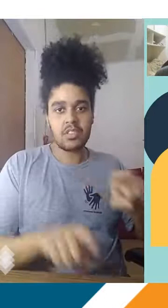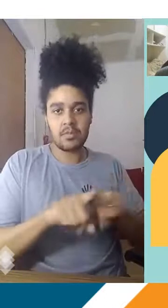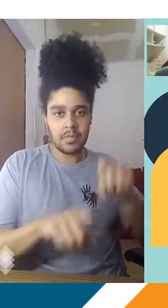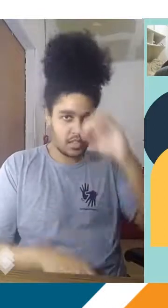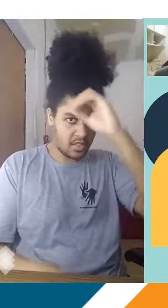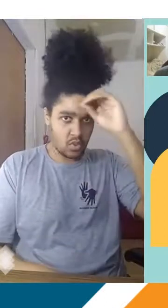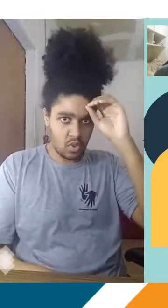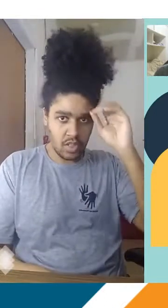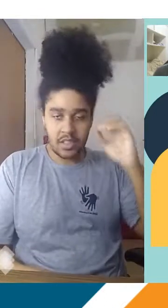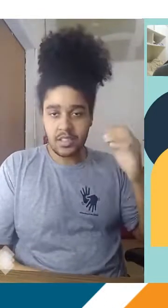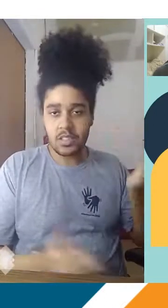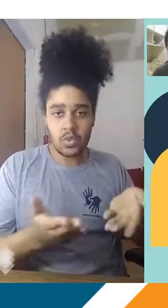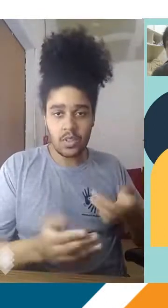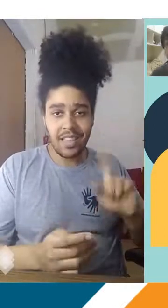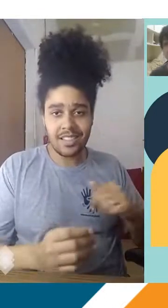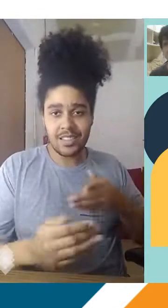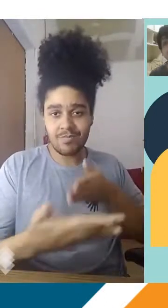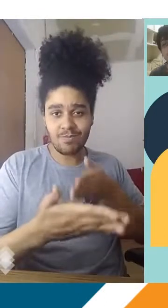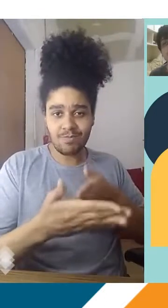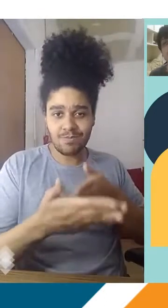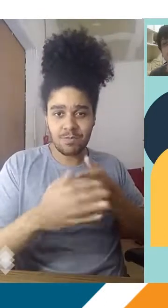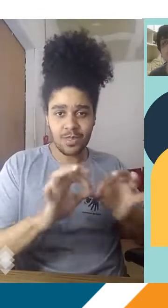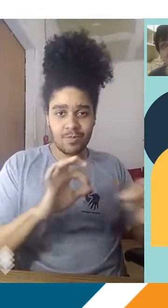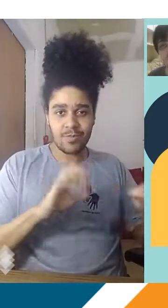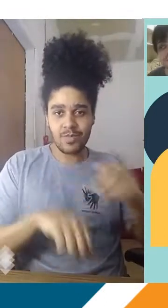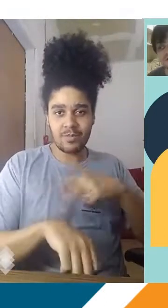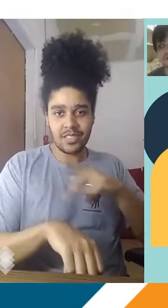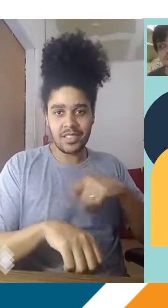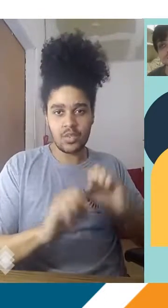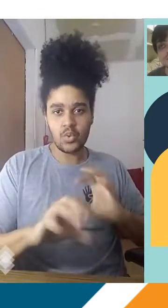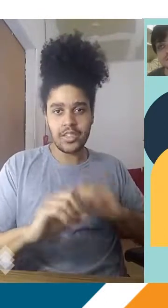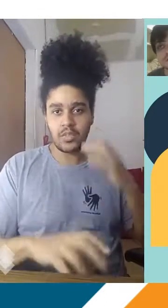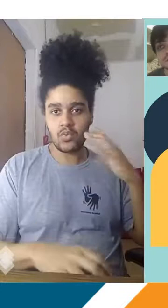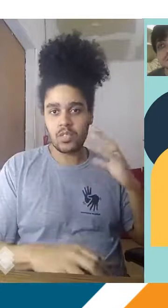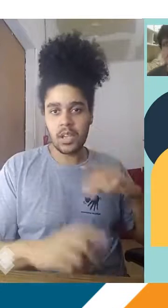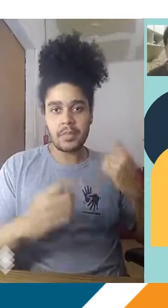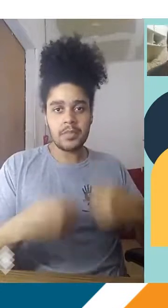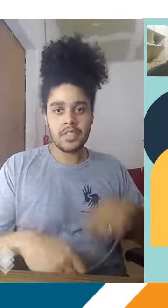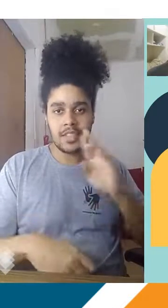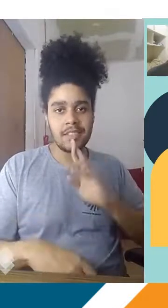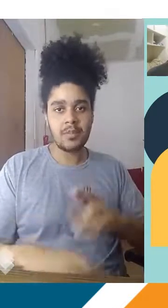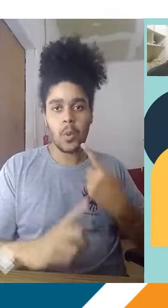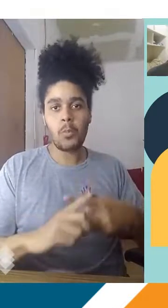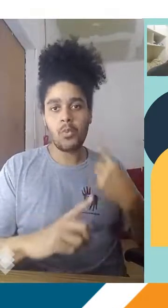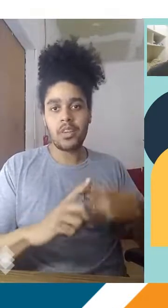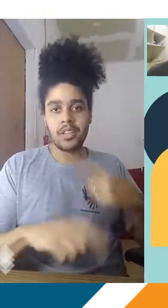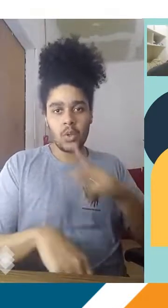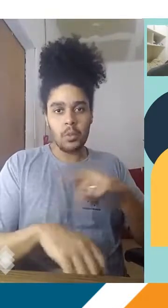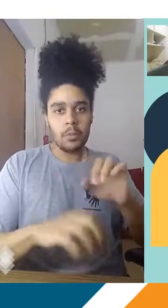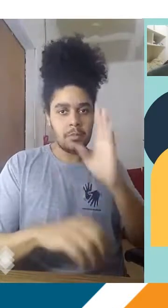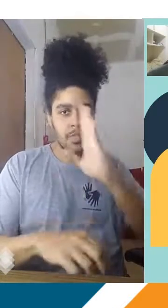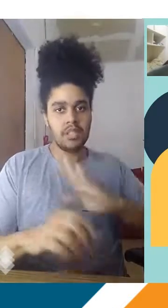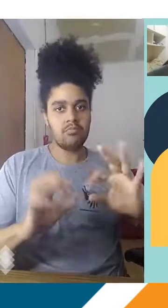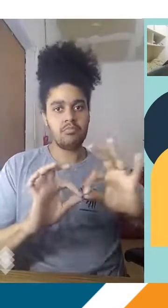da sociedade atual, que eu quero defender, que são as barreiras que estão afastando o país da educação científica. Então agora eu preciso responder por que